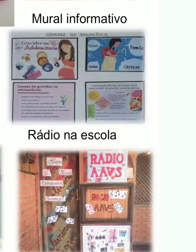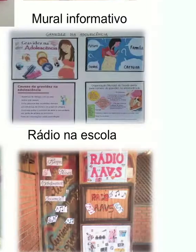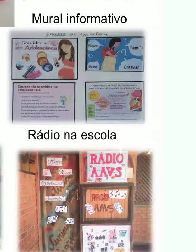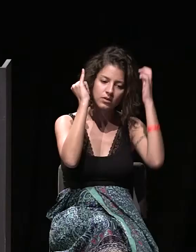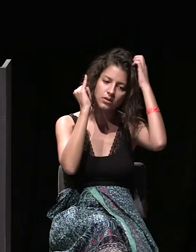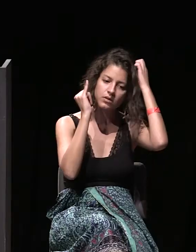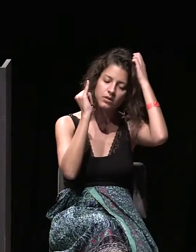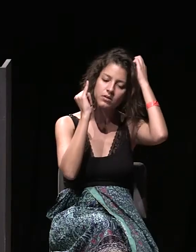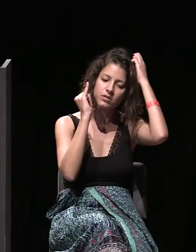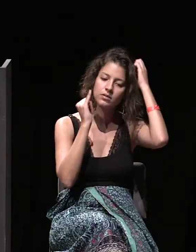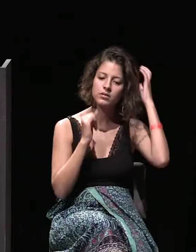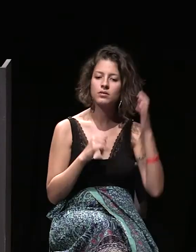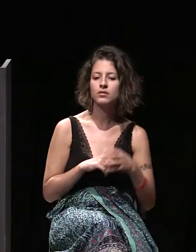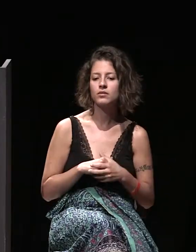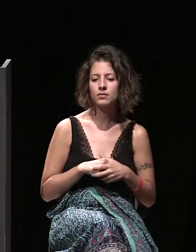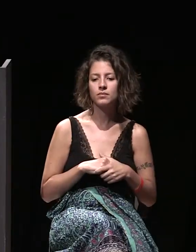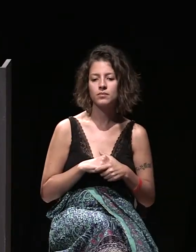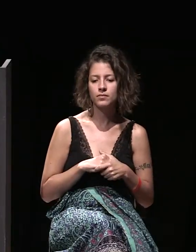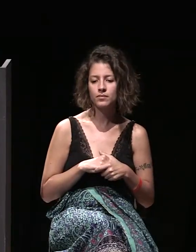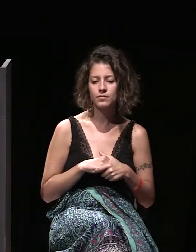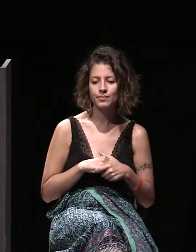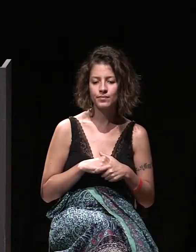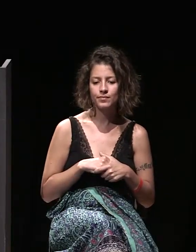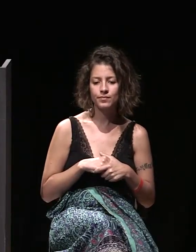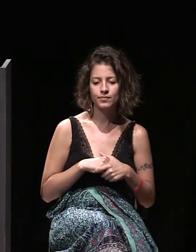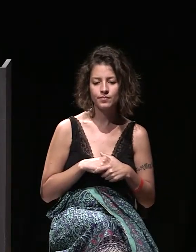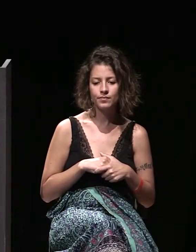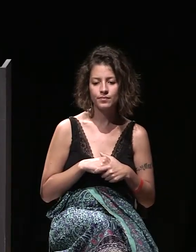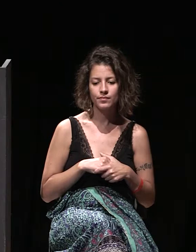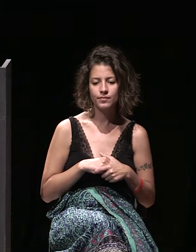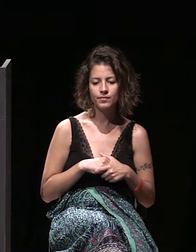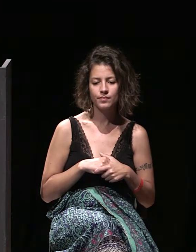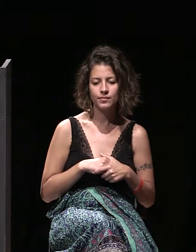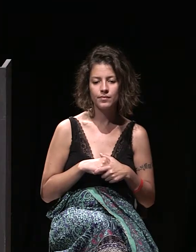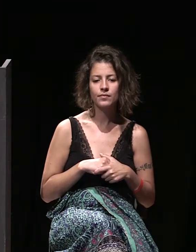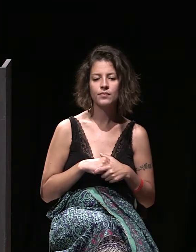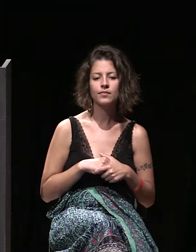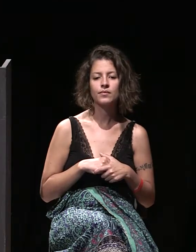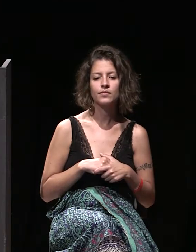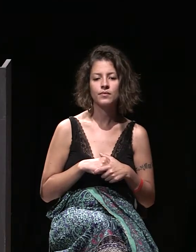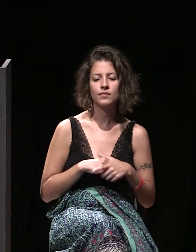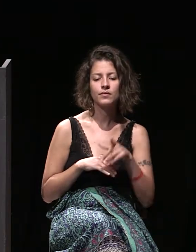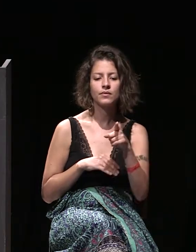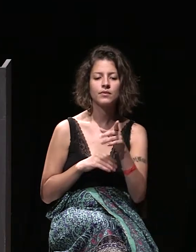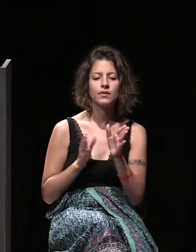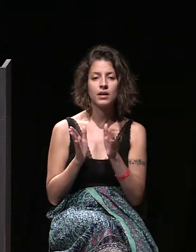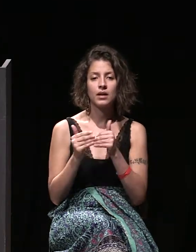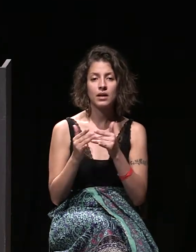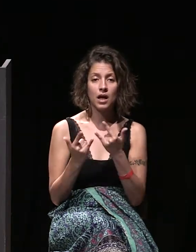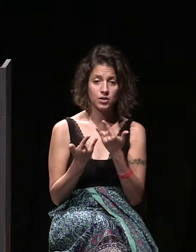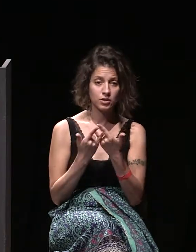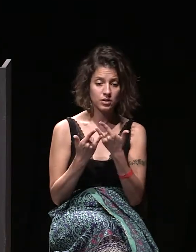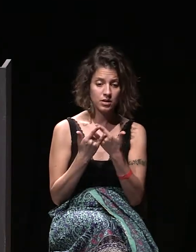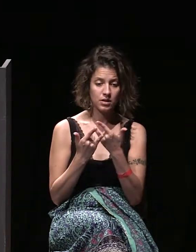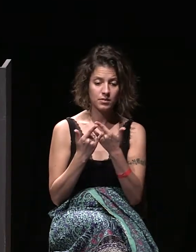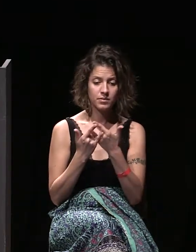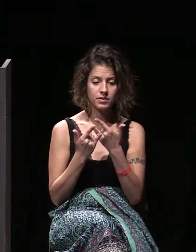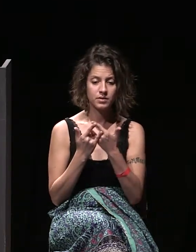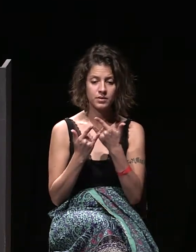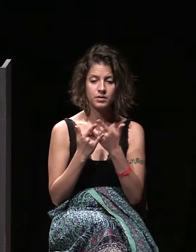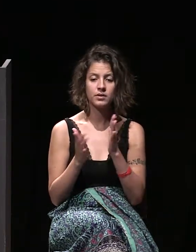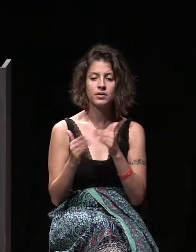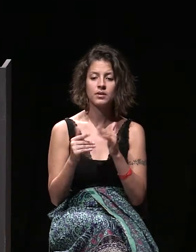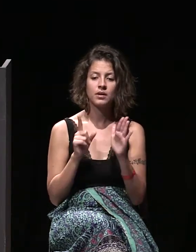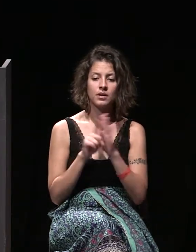essa incorporação. E também a gente tem essa caixinha de preservativo, de camisinha, caixa